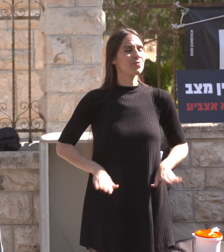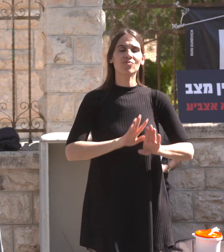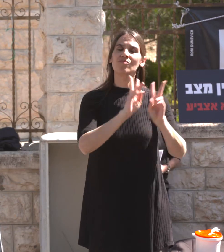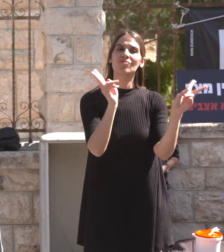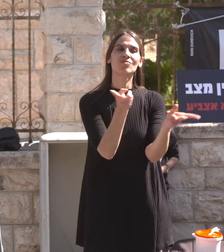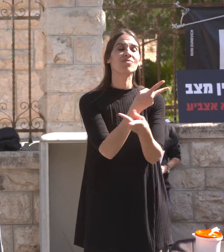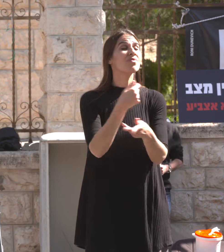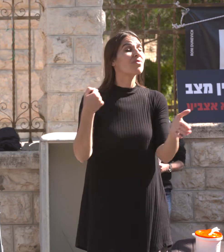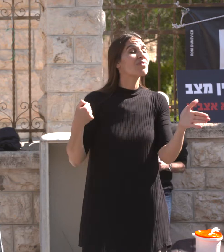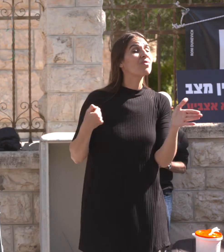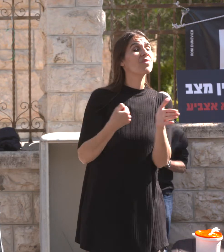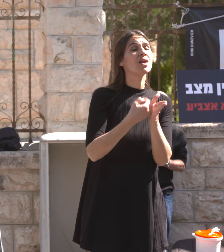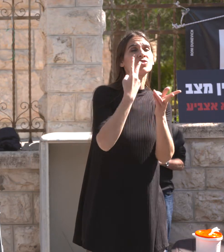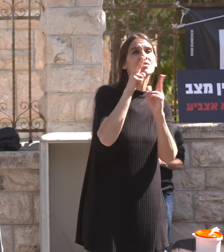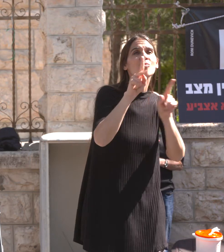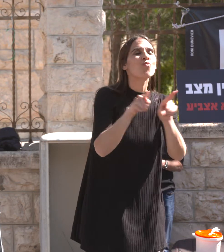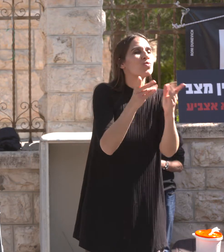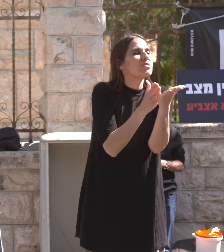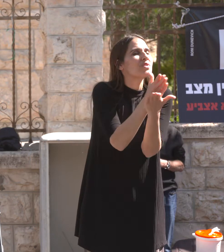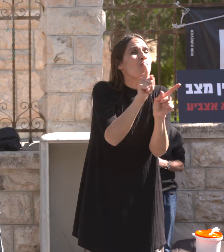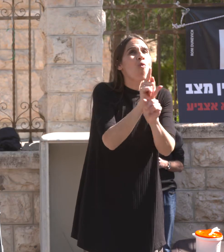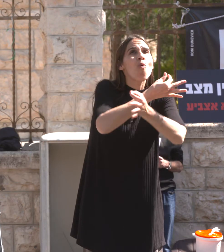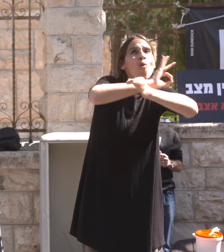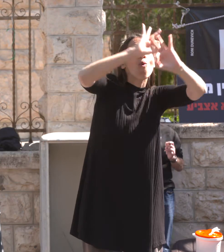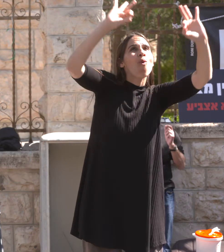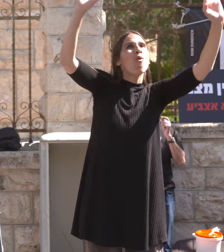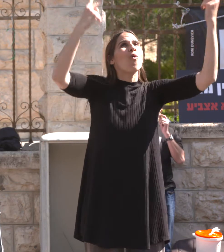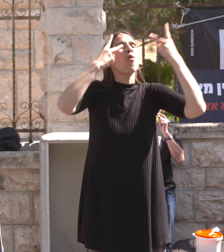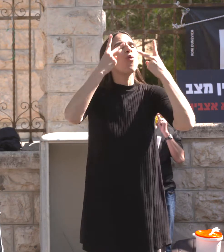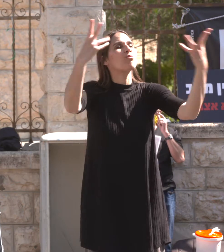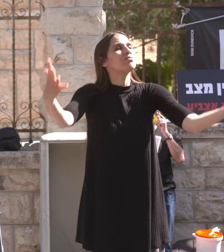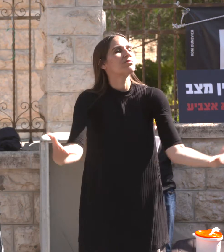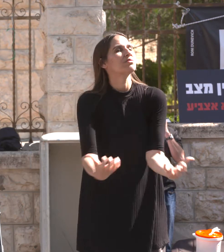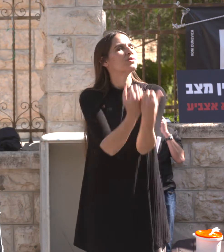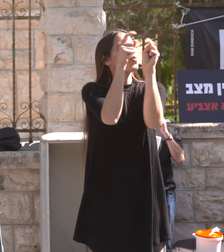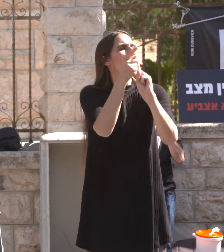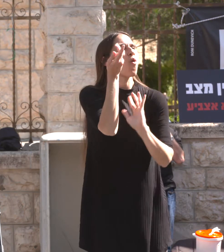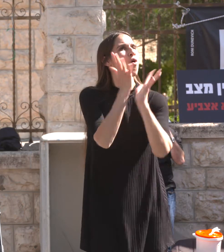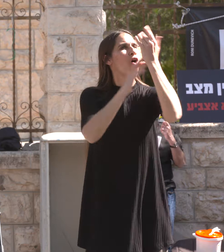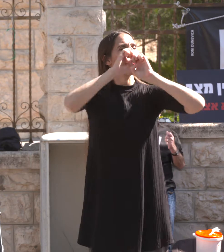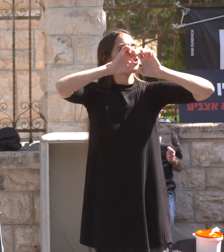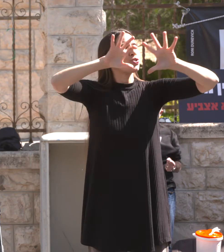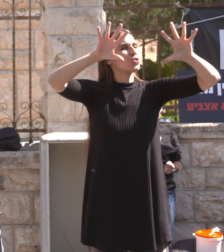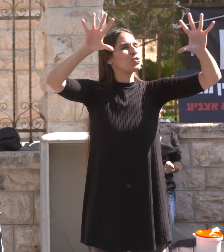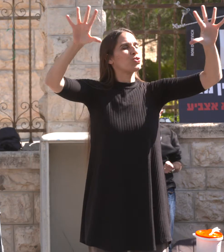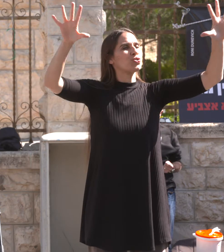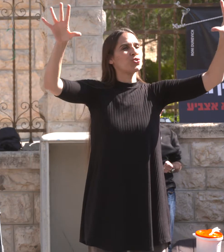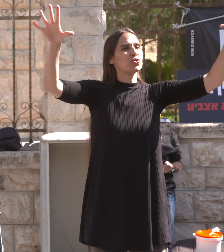עד יצא כנוג הצדקה וישועתה כלפיד יבא.